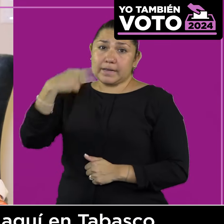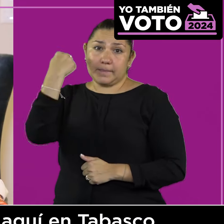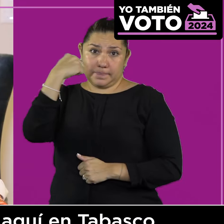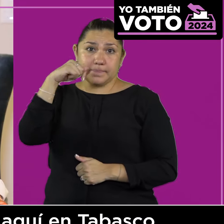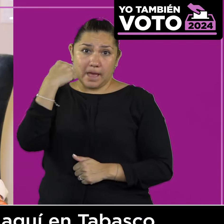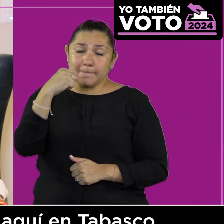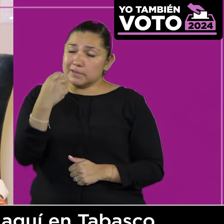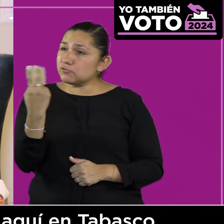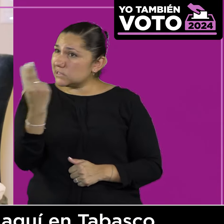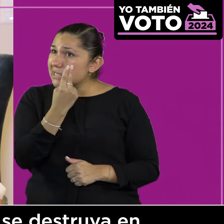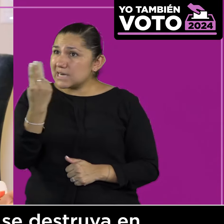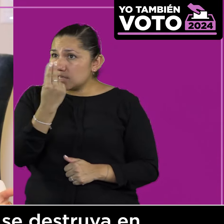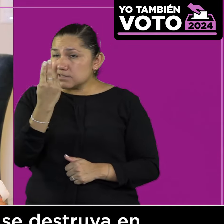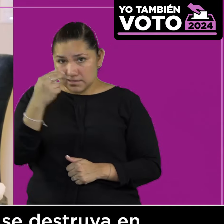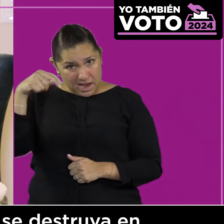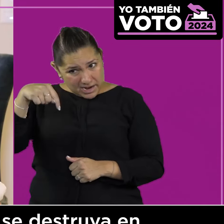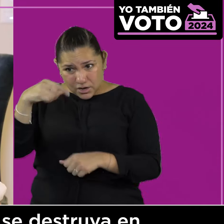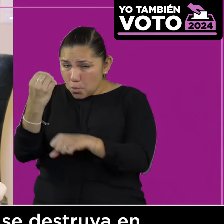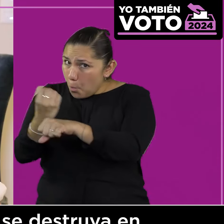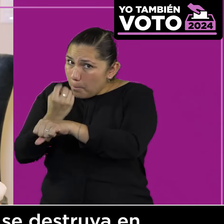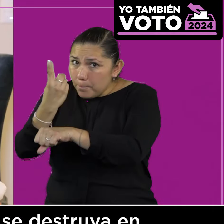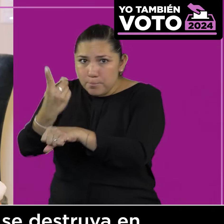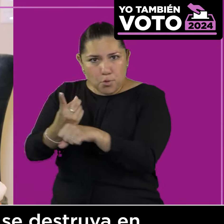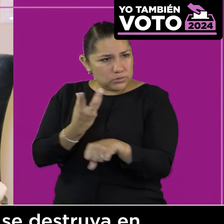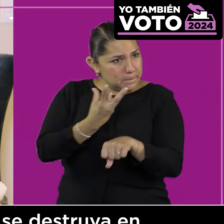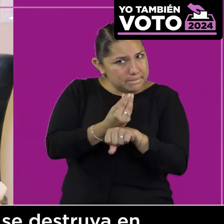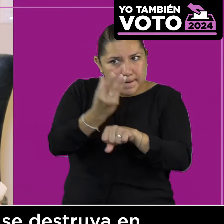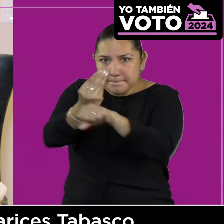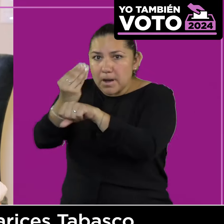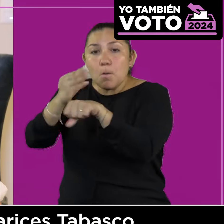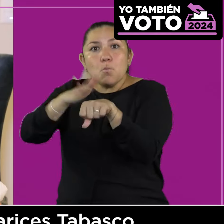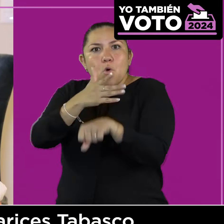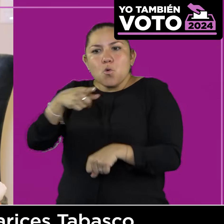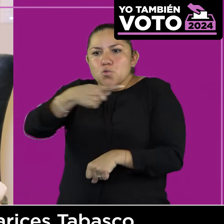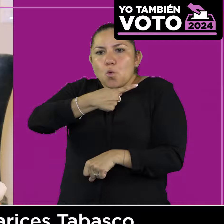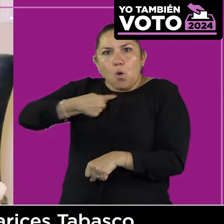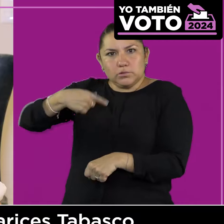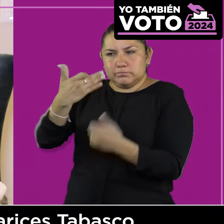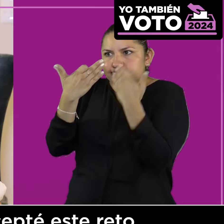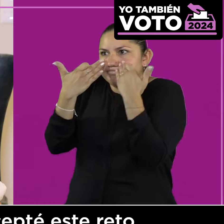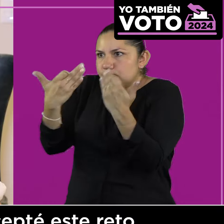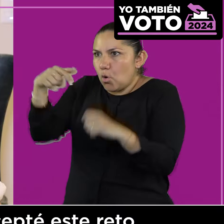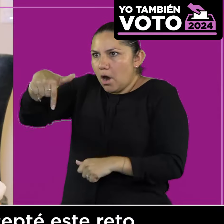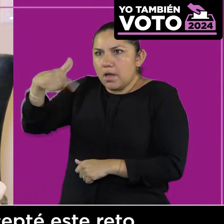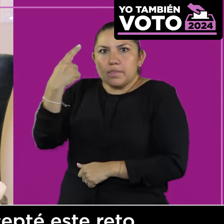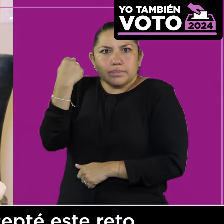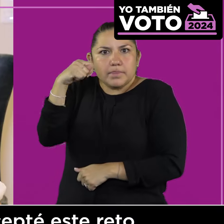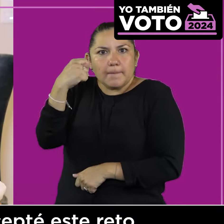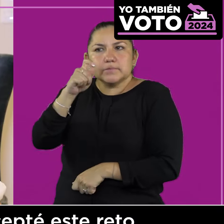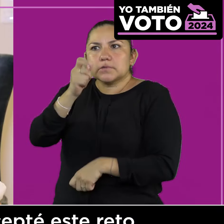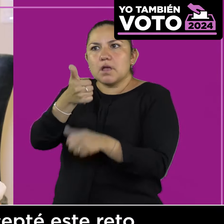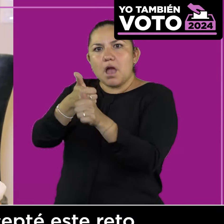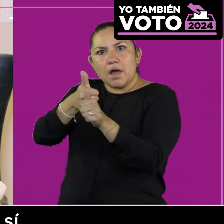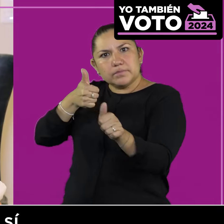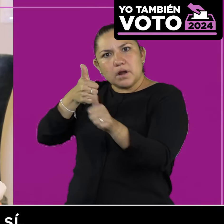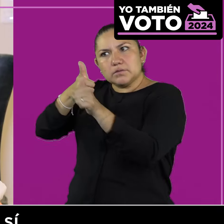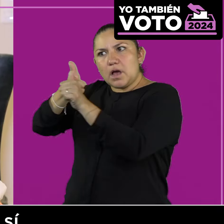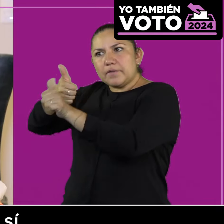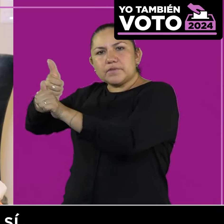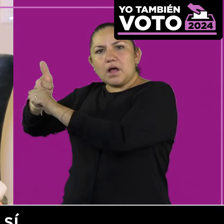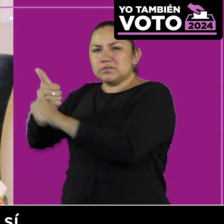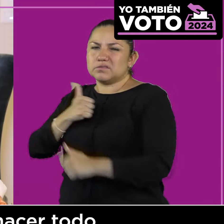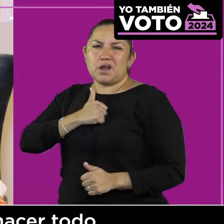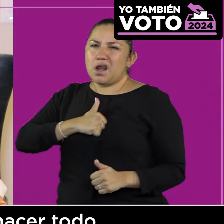quienes están aquí en Tabasco haciendo que se destruya nuestras narices Tabasco por eso yo acepté este reto Y